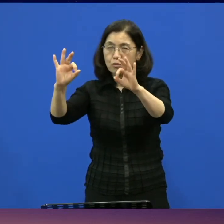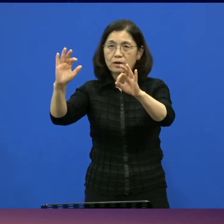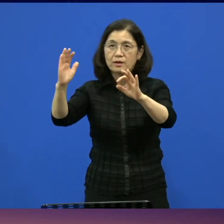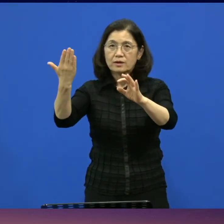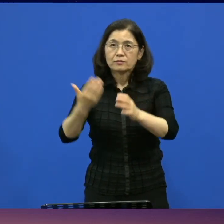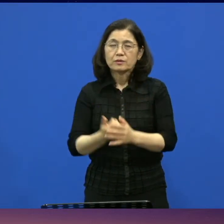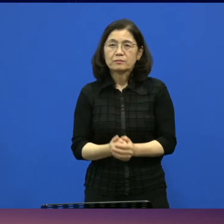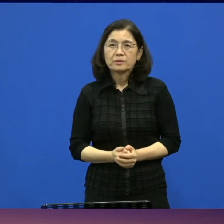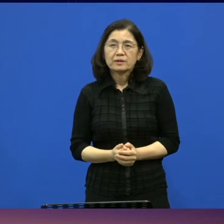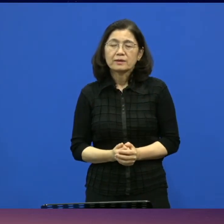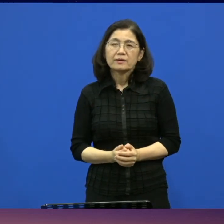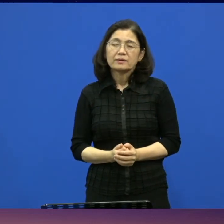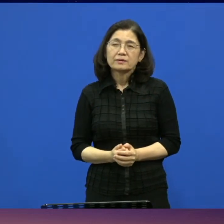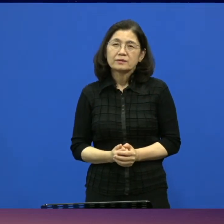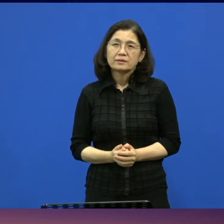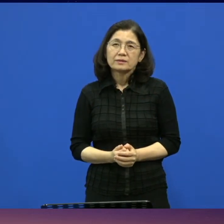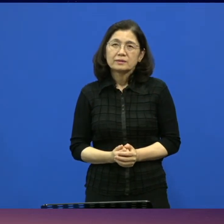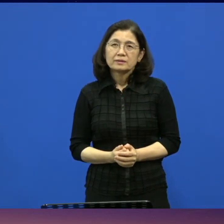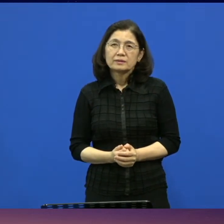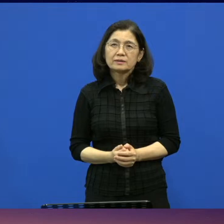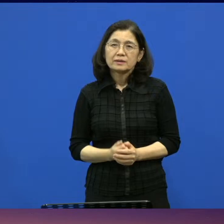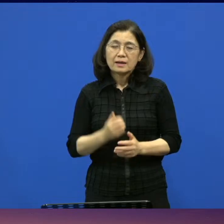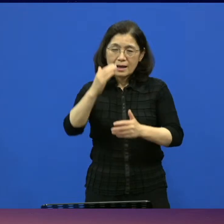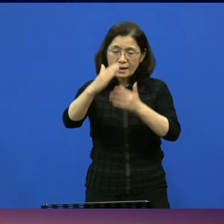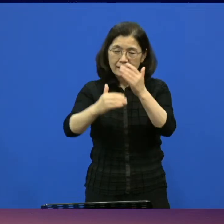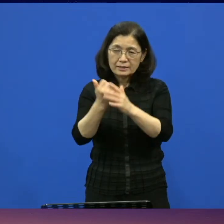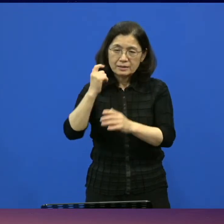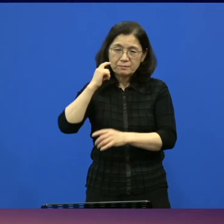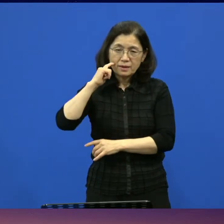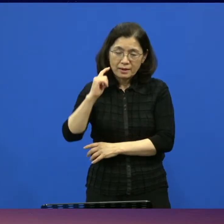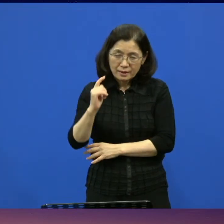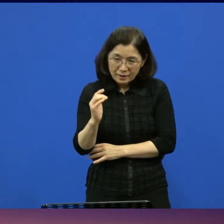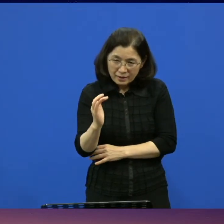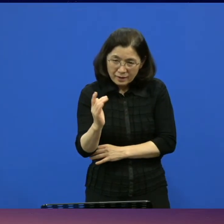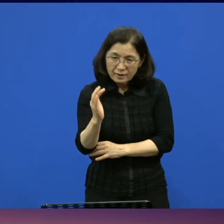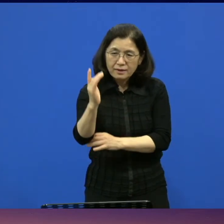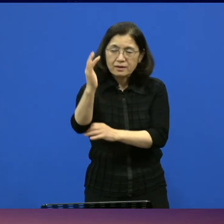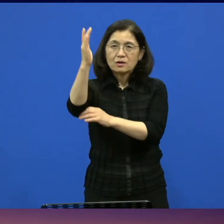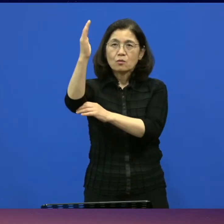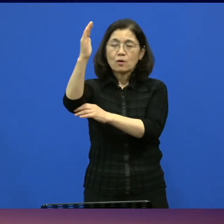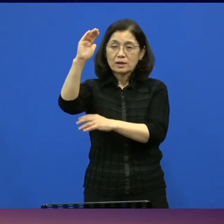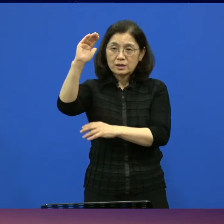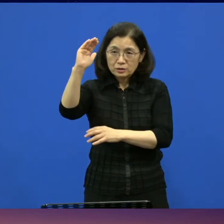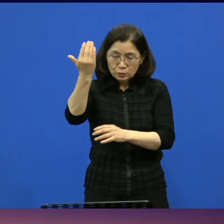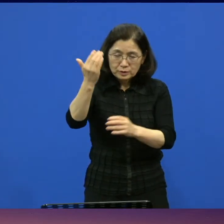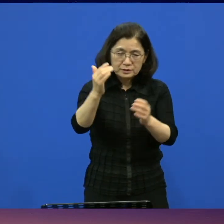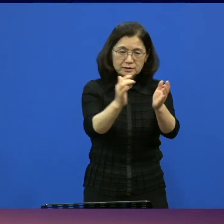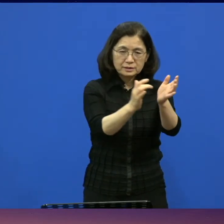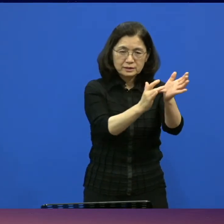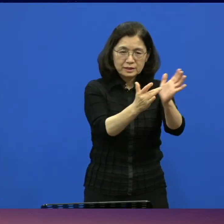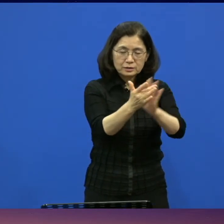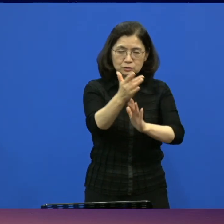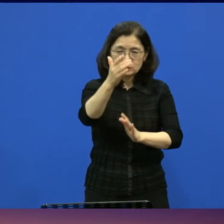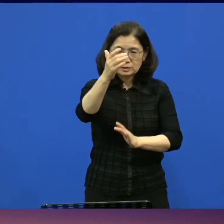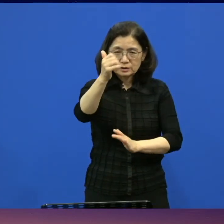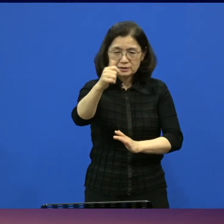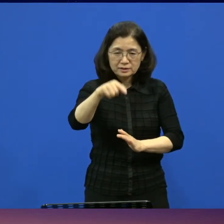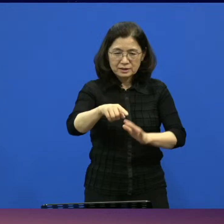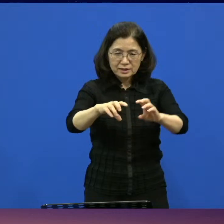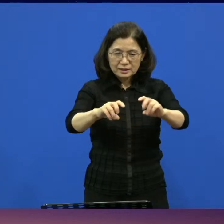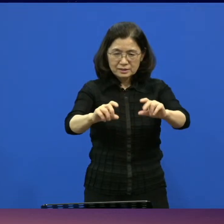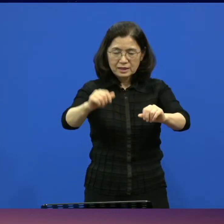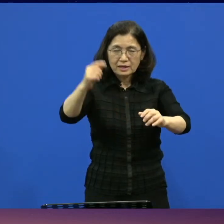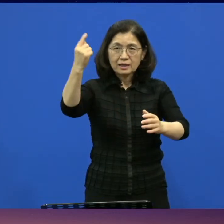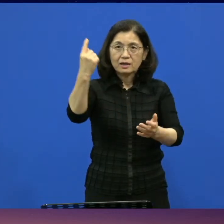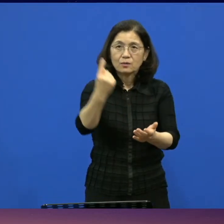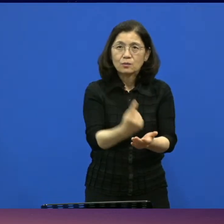세상에 오신 거예요. 영광의 본체이신 분이 우리 가운데 오셨다. 우리 가운데 거하심에. 그래서